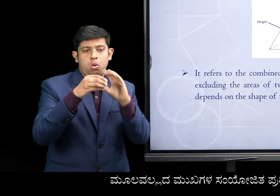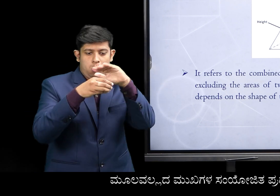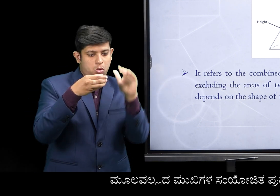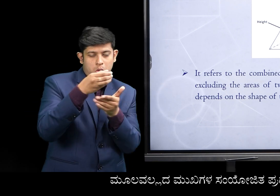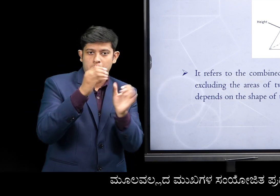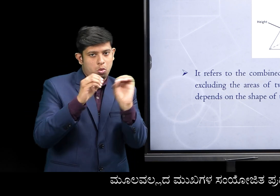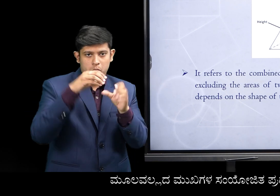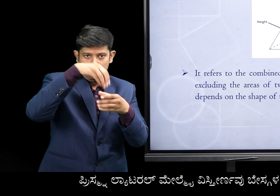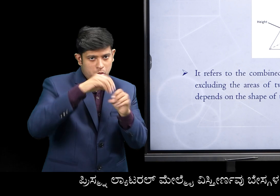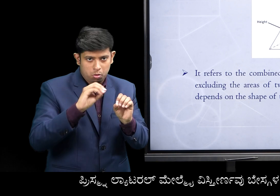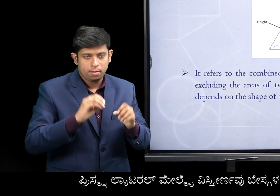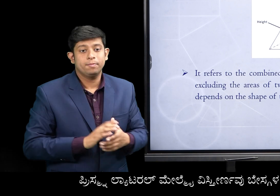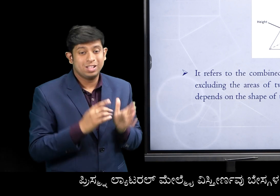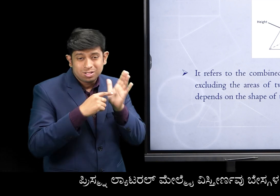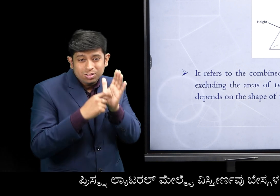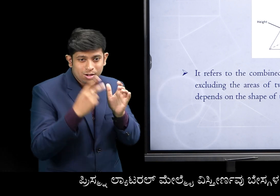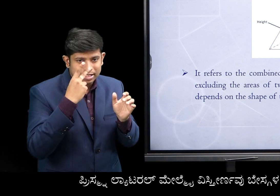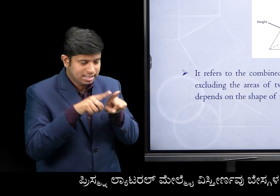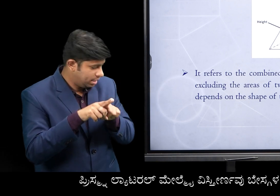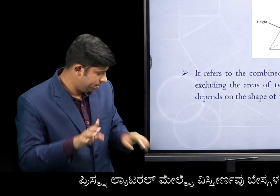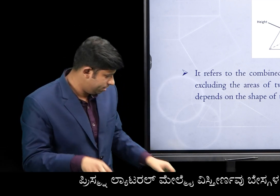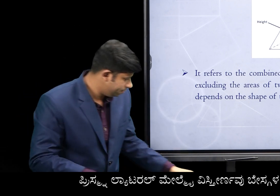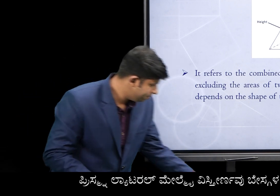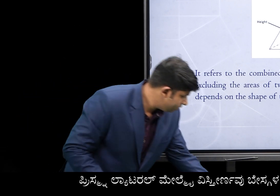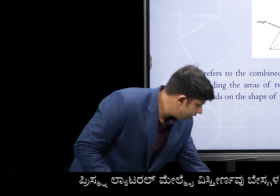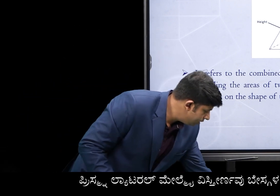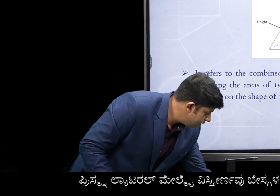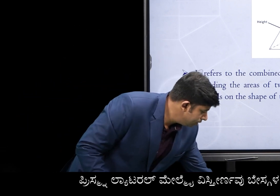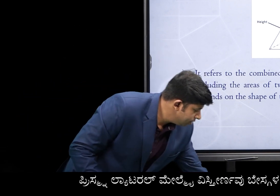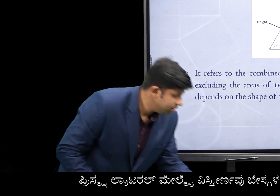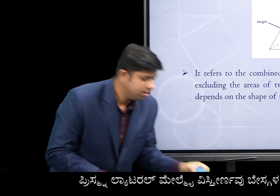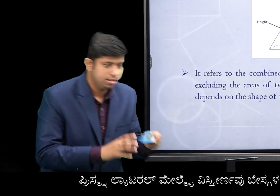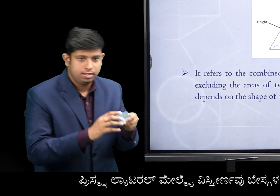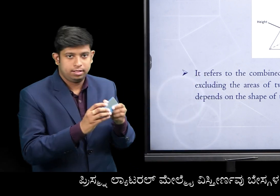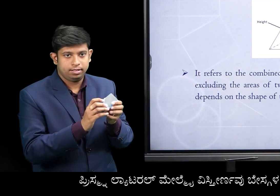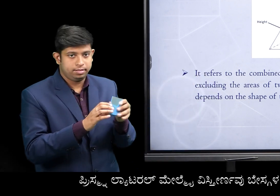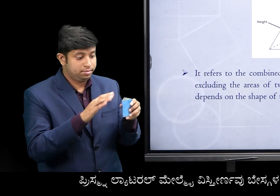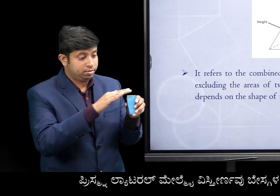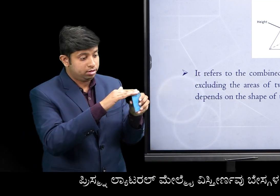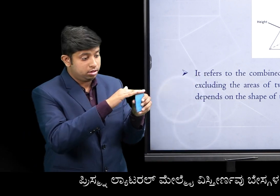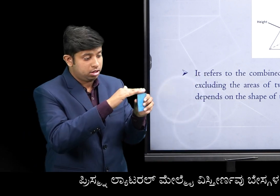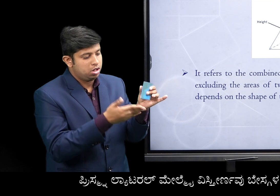ಪ್ರದೇಶವನ್ನ ಸೂಚಿಸುತ್ತೆ. ಪ್ರಿಸಂ ಲ್ಯಾಟರಲ್ ಮೇಲ್ಮೈ ವಿಸ್ತೀರ್ಣವು ಬೇಸ್ಗಳ ಆಕಾರವನ್ನ ಅವಲಂಬಿಸಿರುತ್ತೆ.